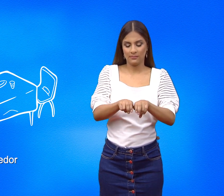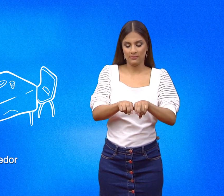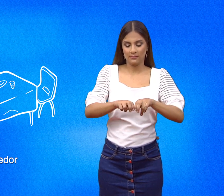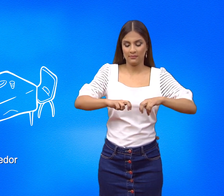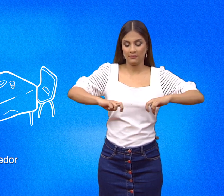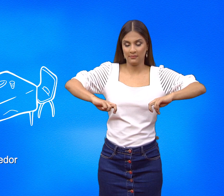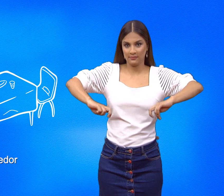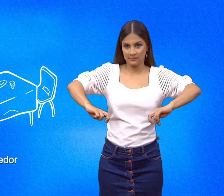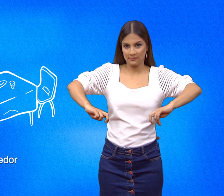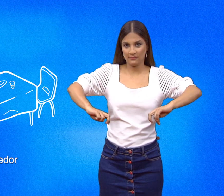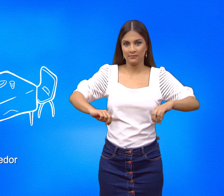el comedor